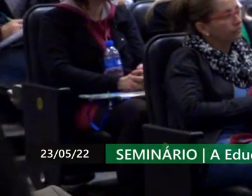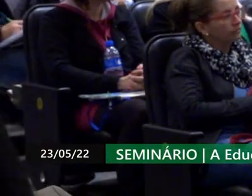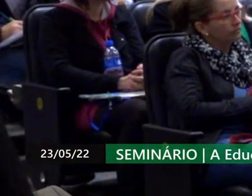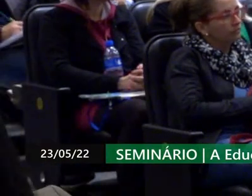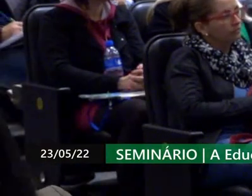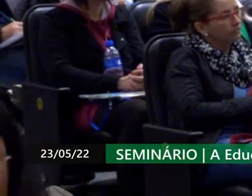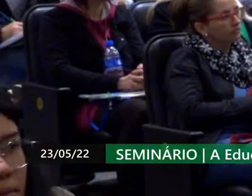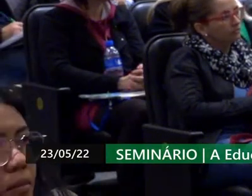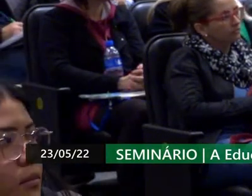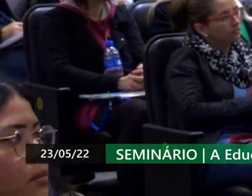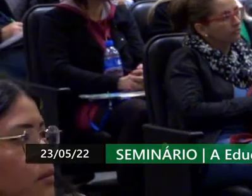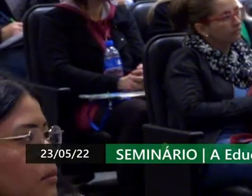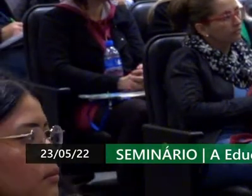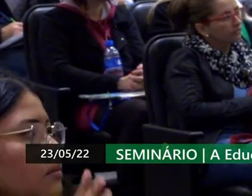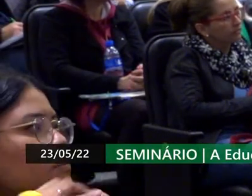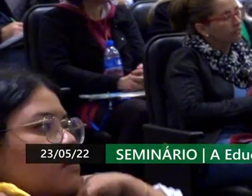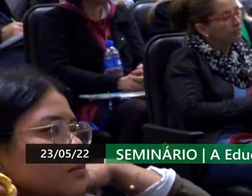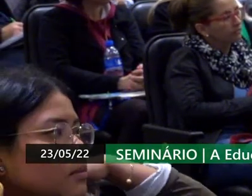G1